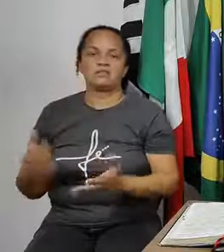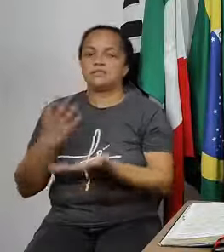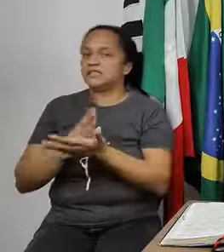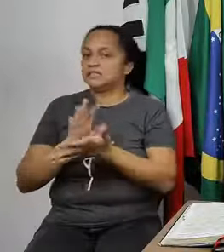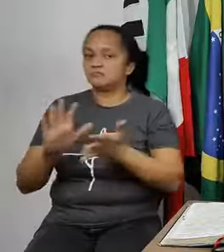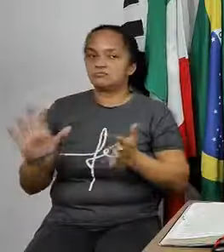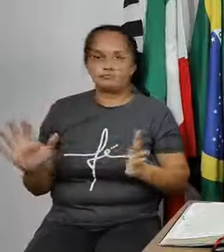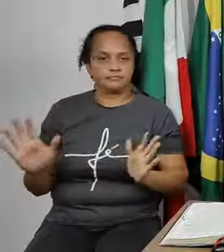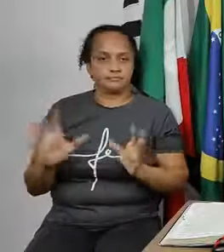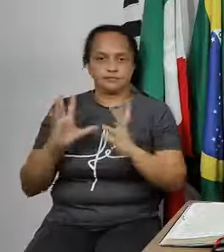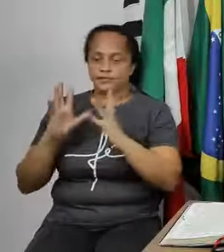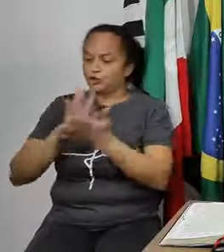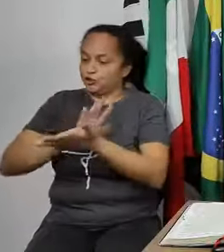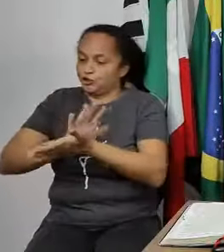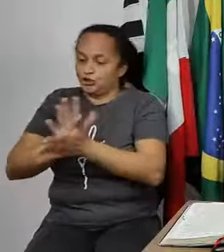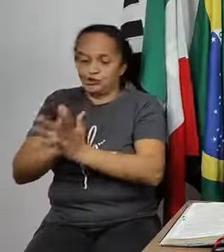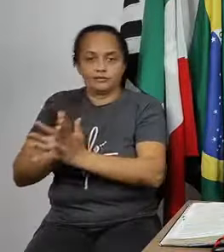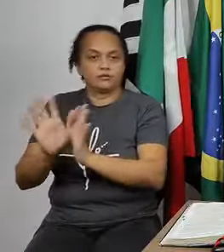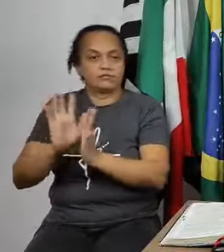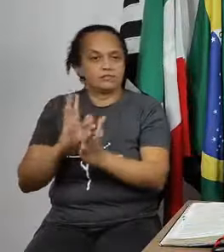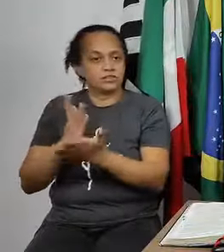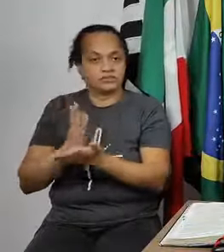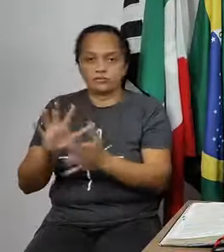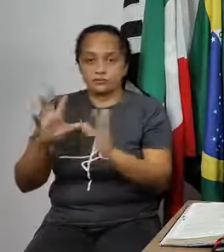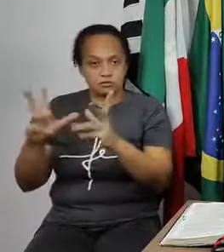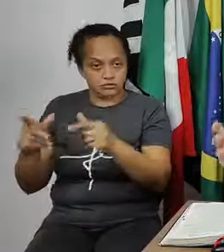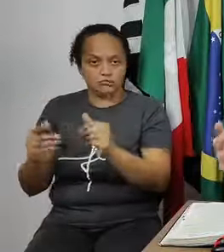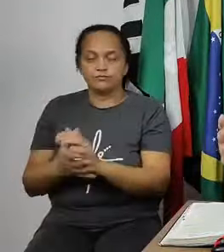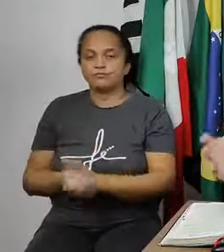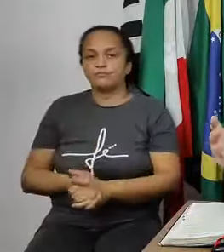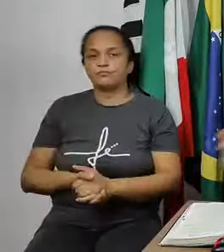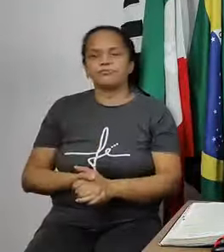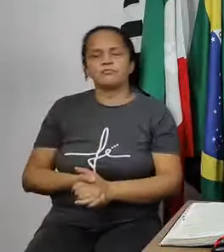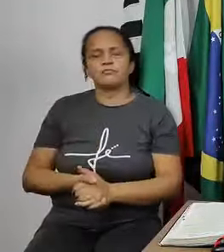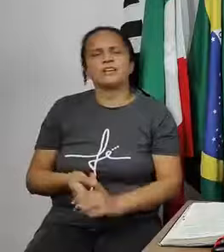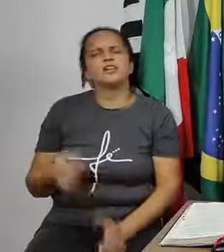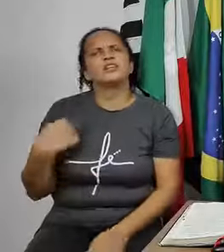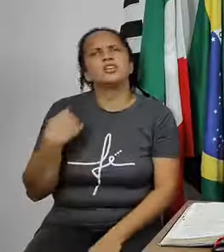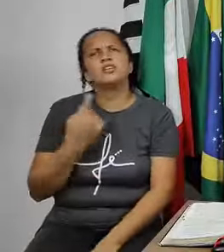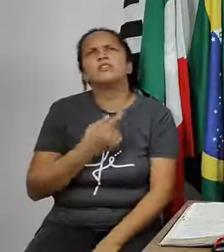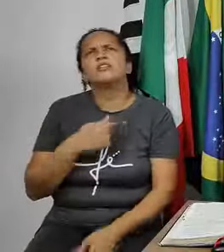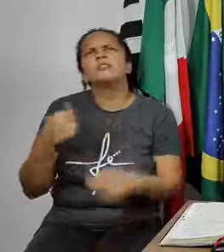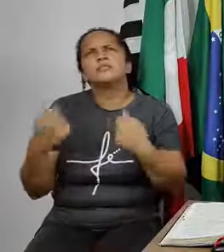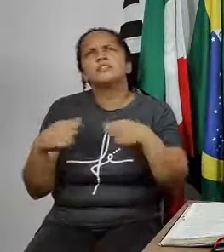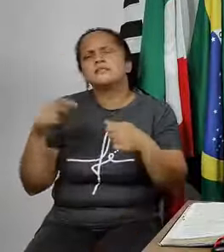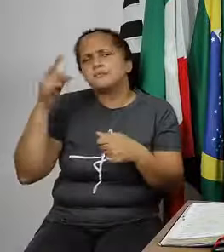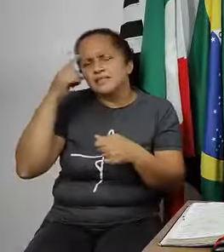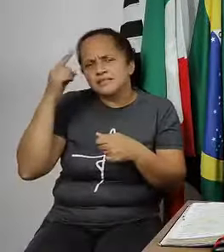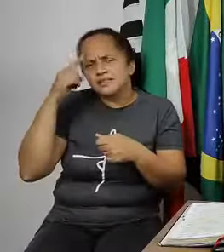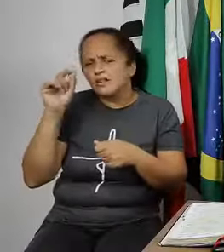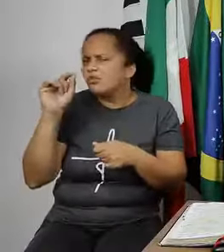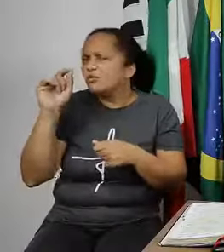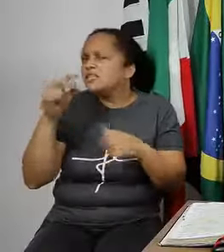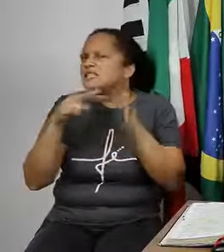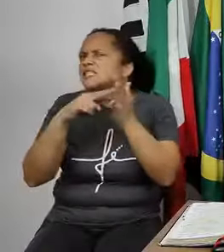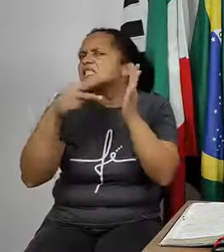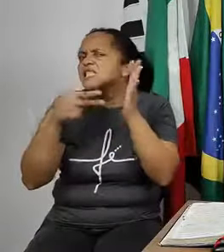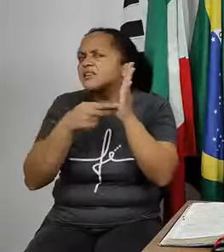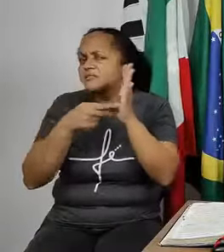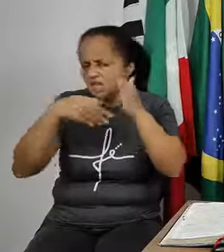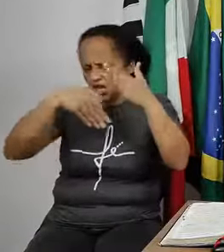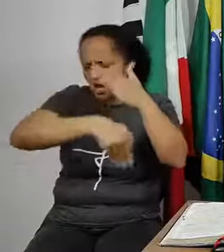daquela casa. Olha só. O que representa a rocha? A rocha que